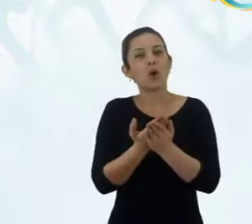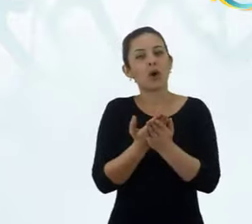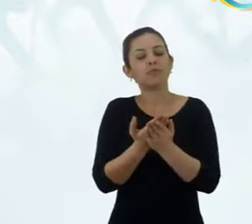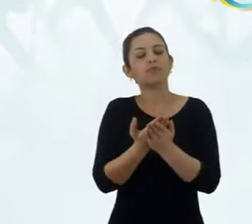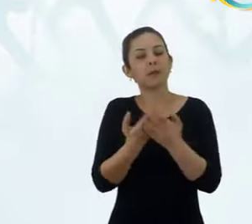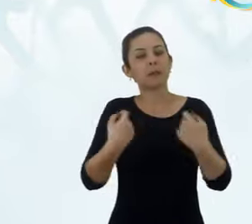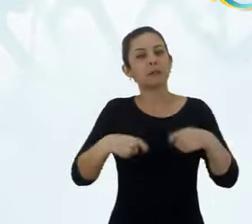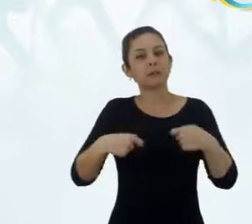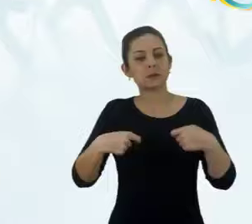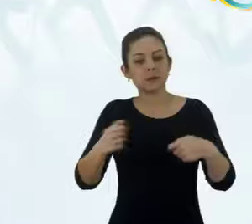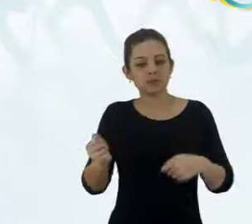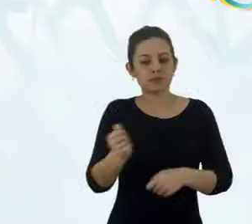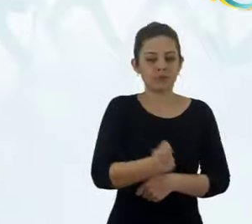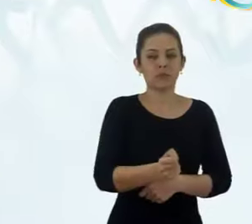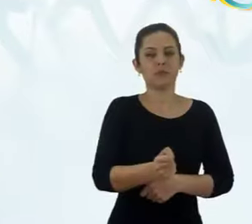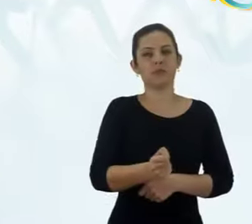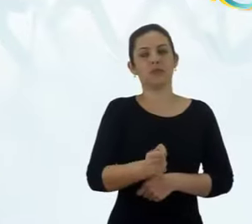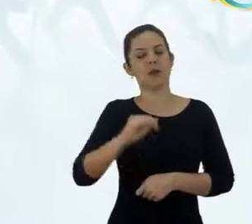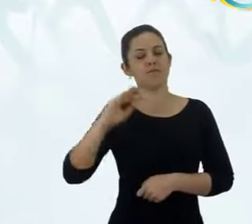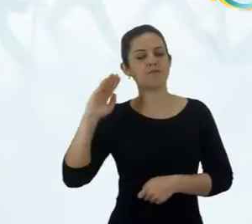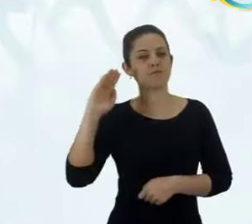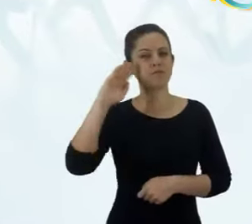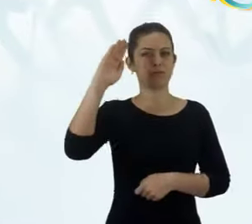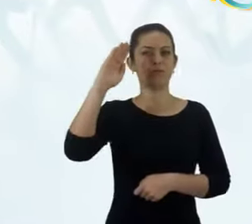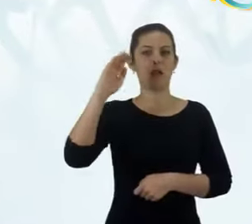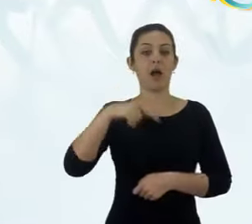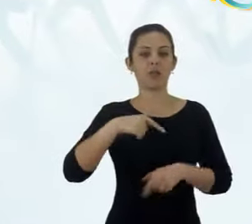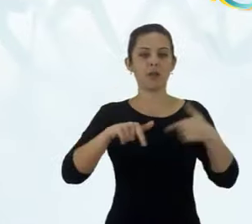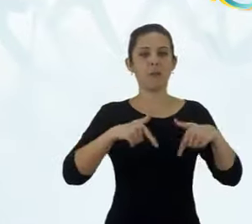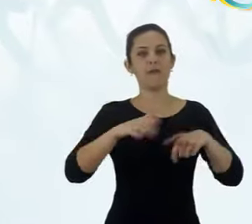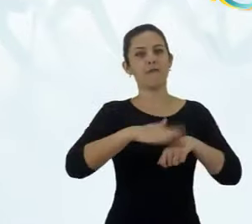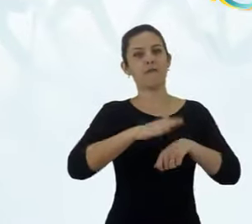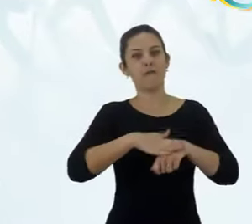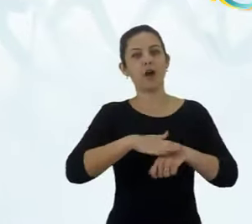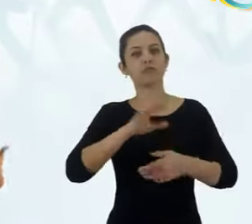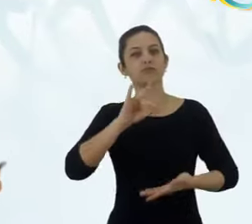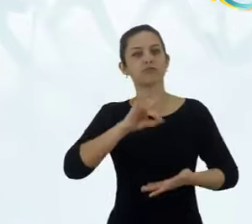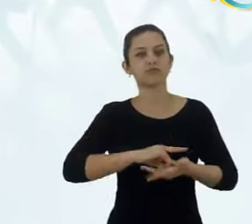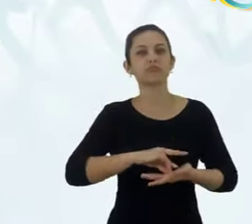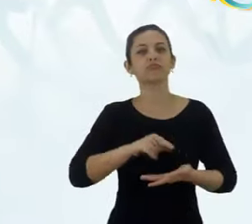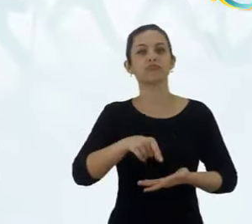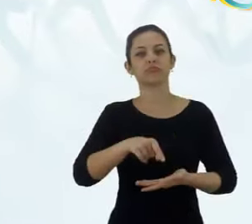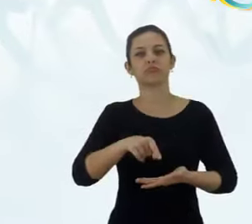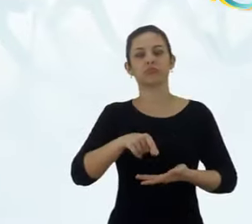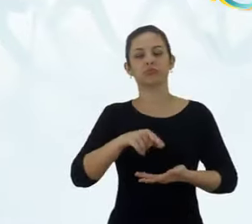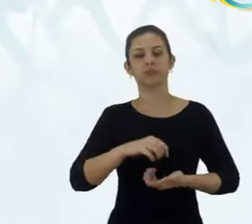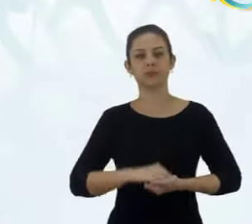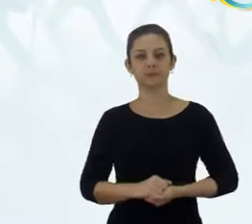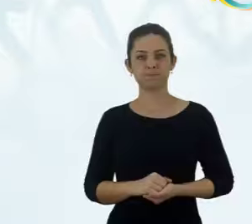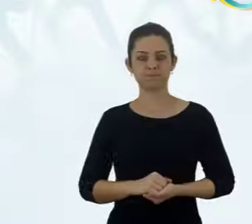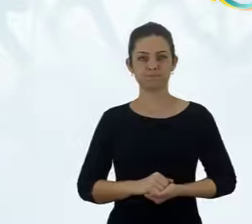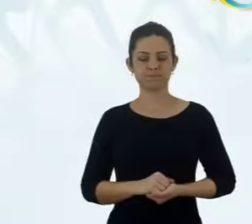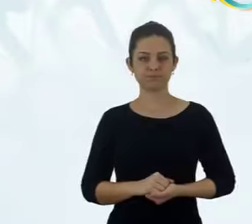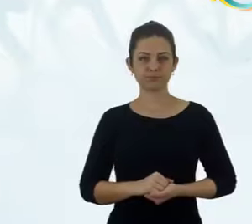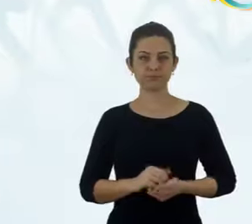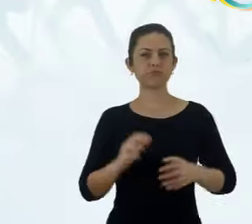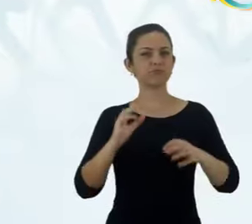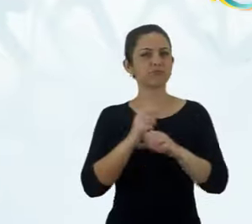aluno o intérprete. É algo que é essencial para que esse trabalho realmente seja feito num seu